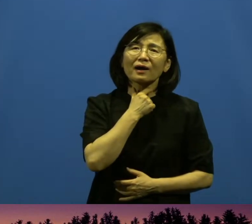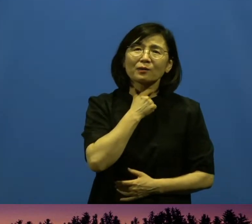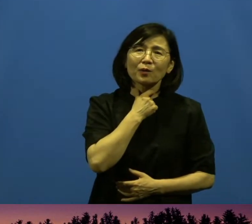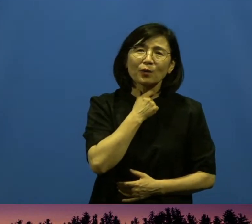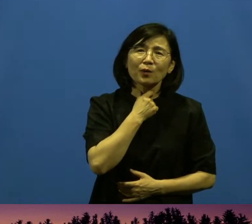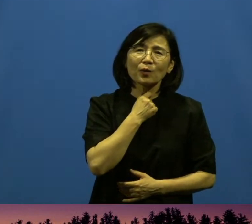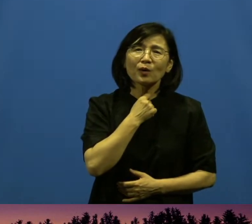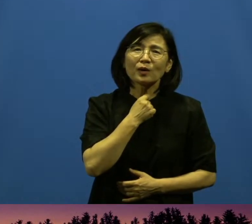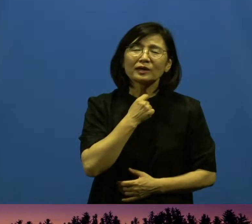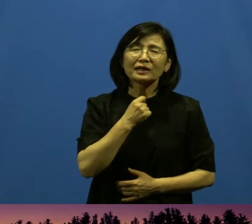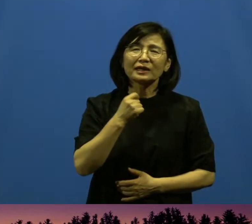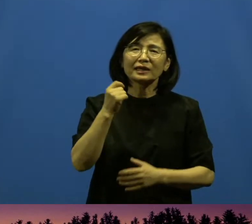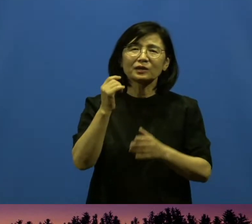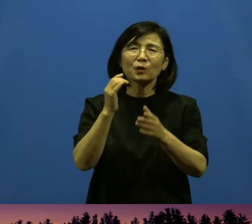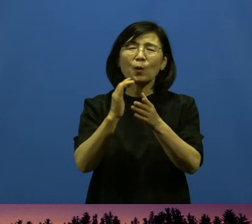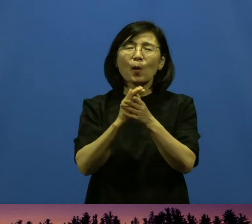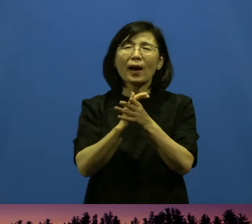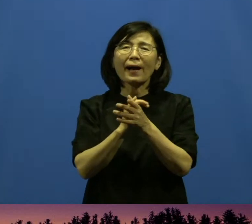바라고